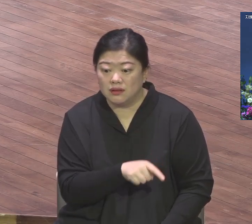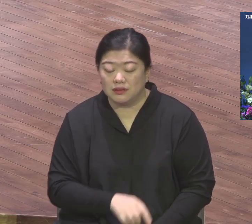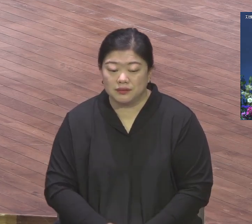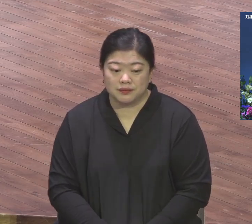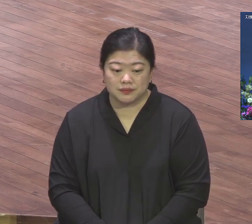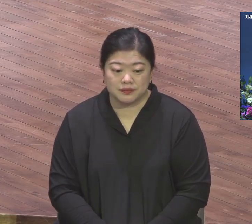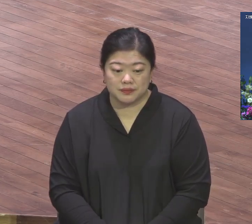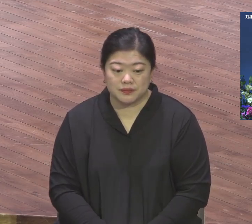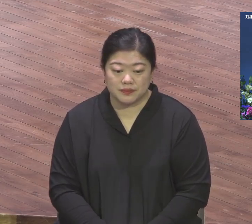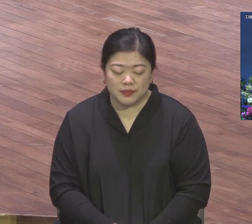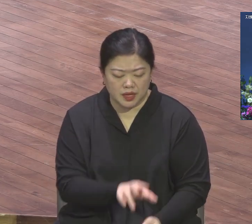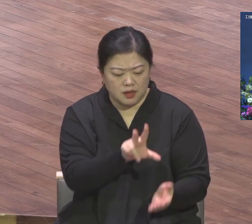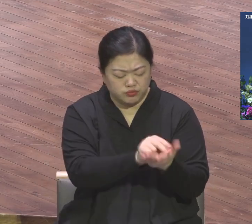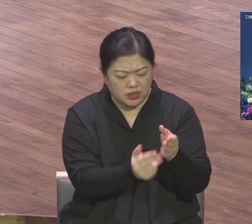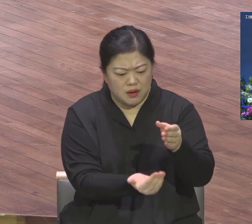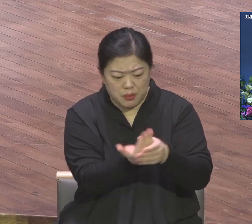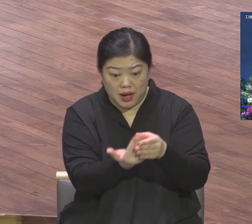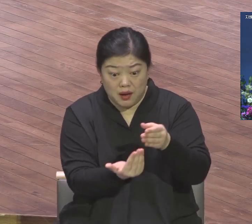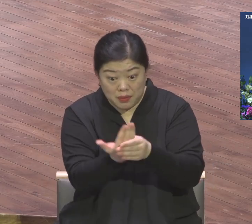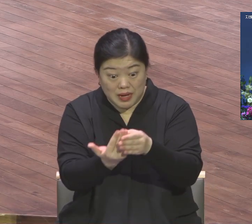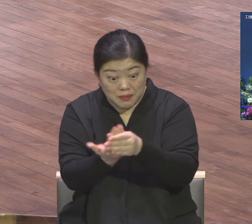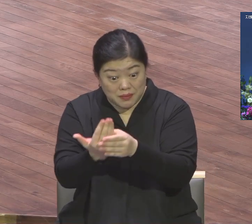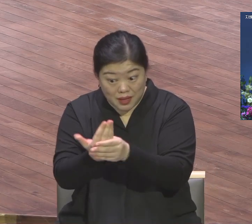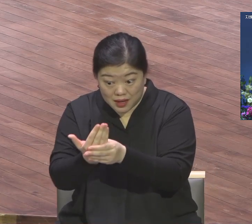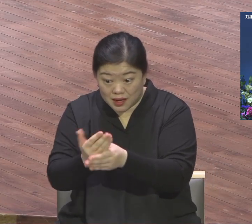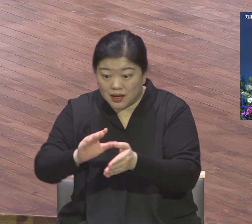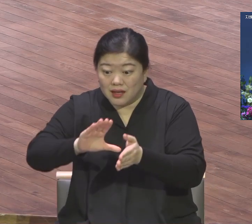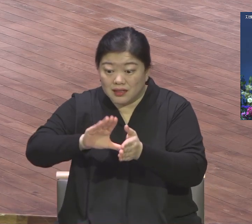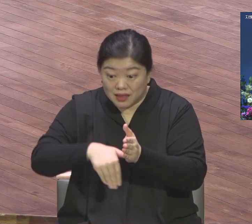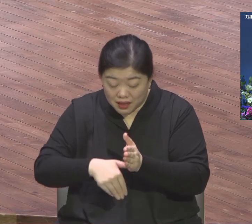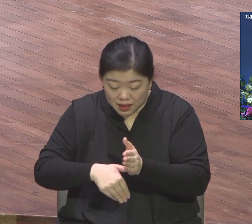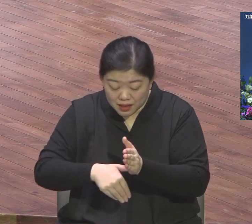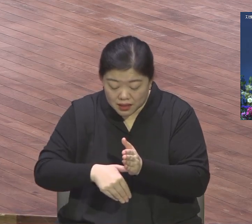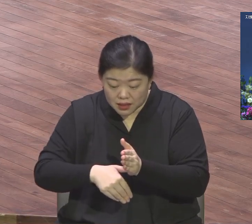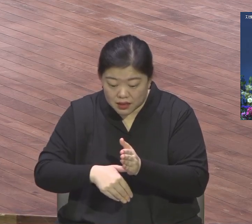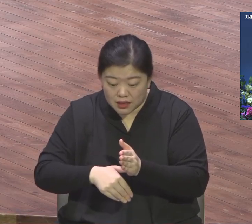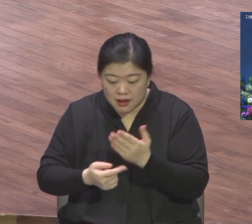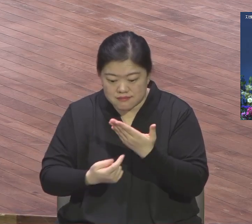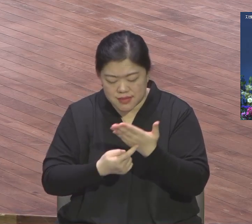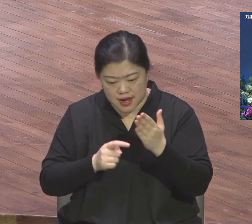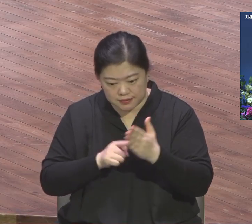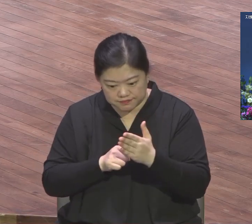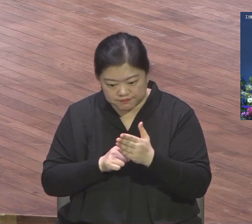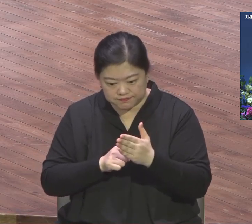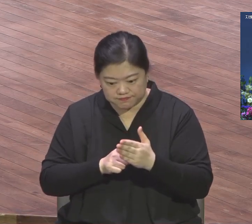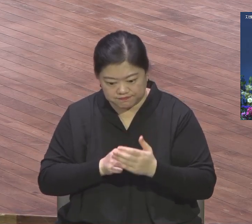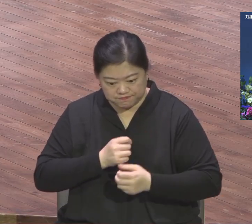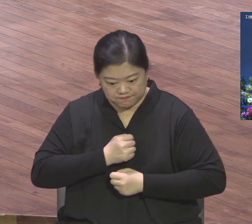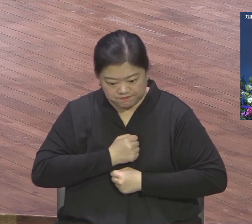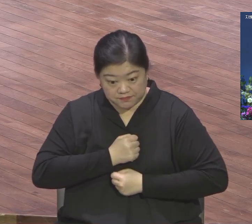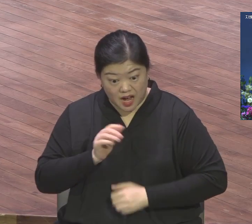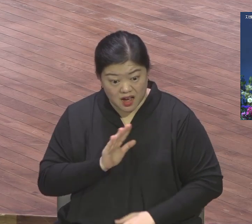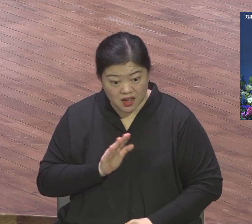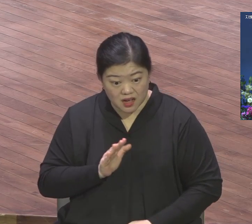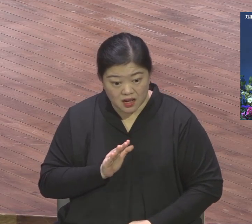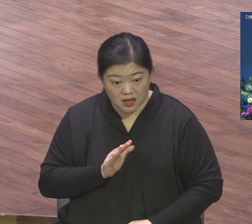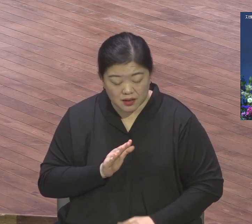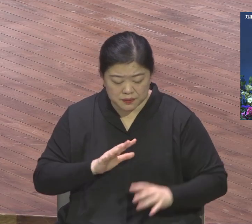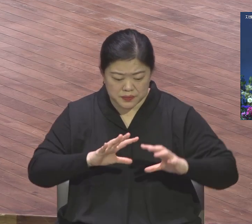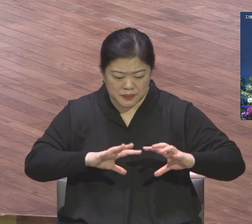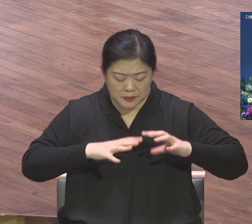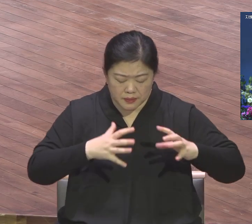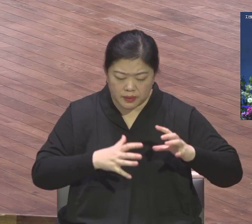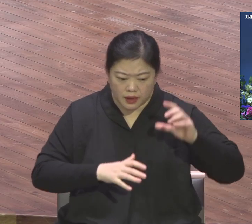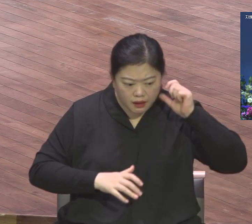이런 상황 속에서 우리가요, 마음을 지키지 못하면, 마음을 지키지 못하면 세상 풍조에 휩쓸려,